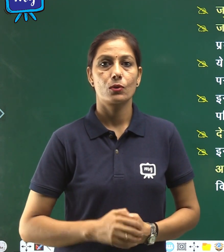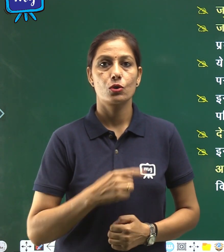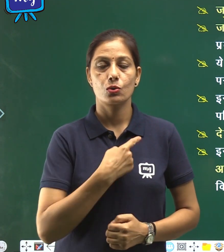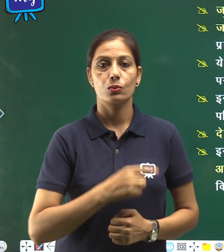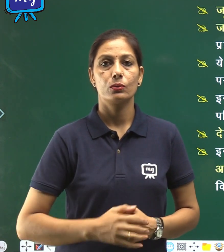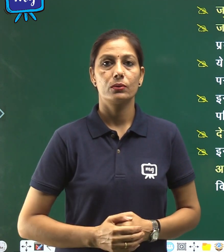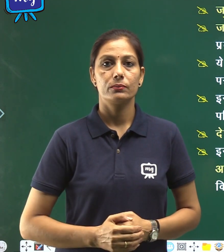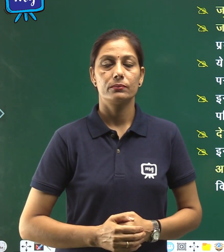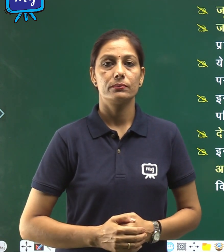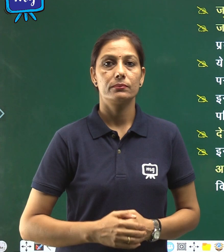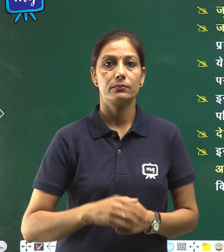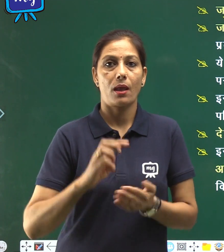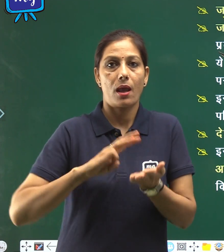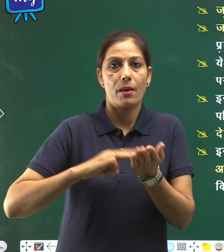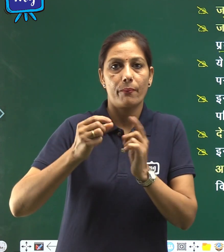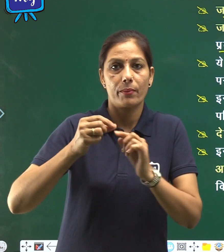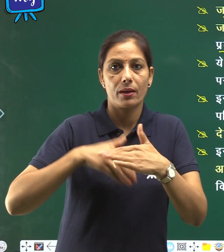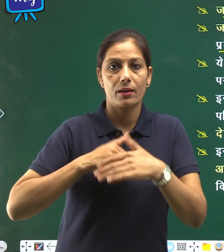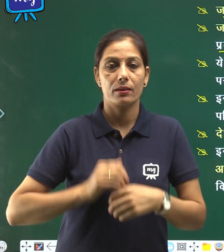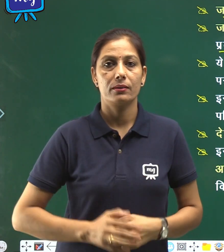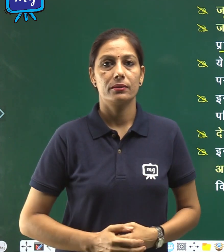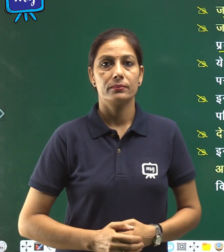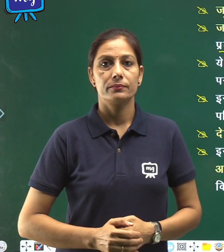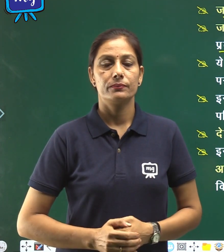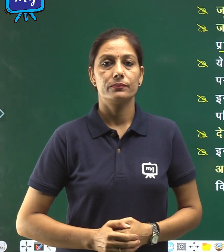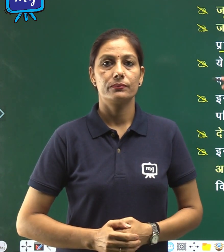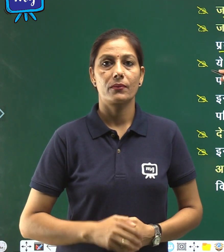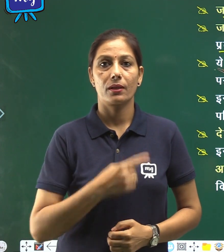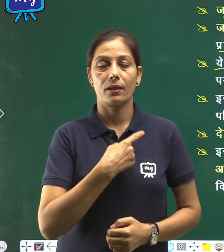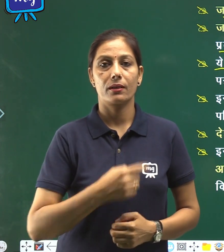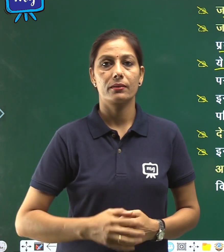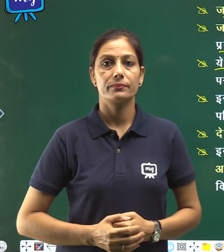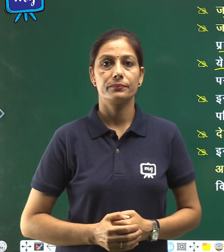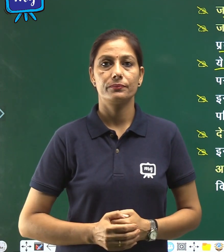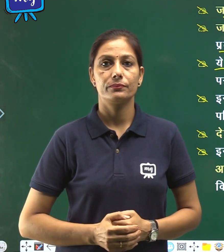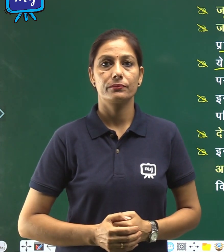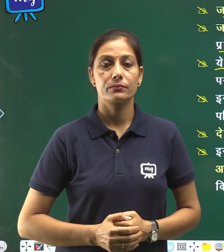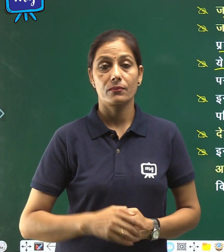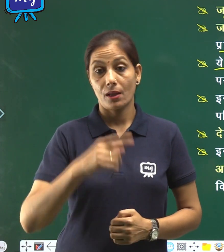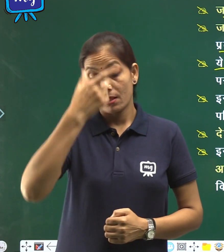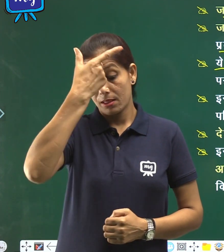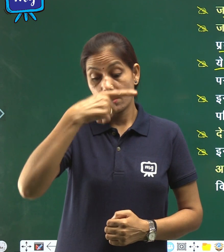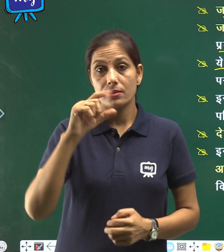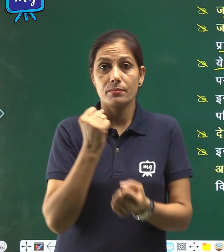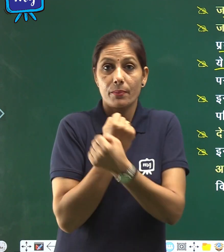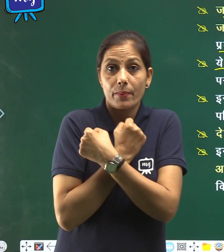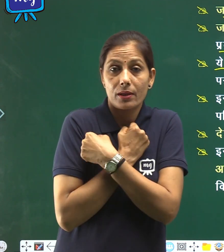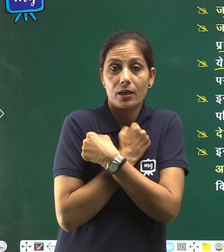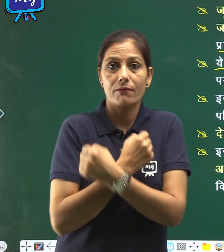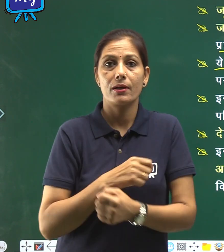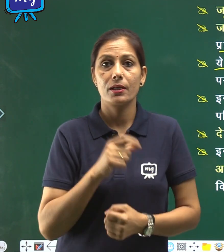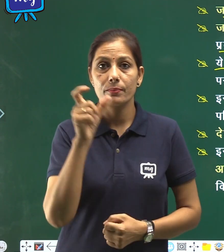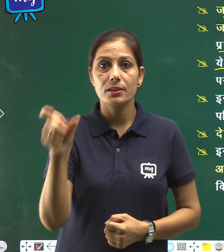जो मध्य प्रदेश में है। ये देशभक्त कवि